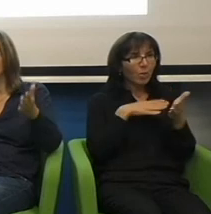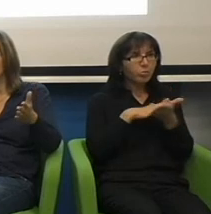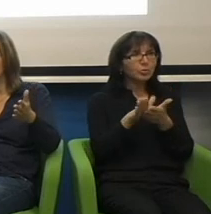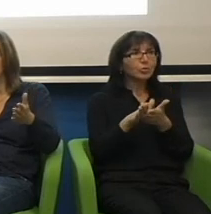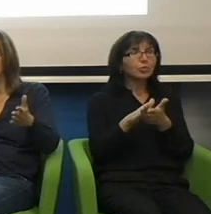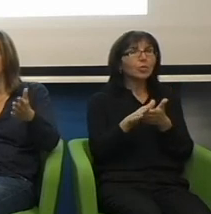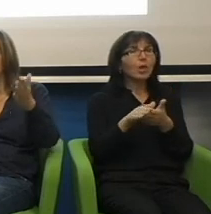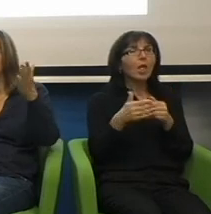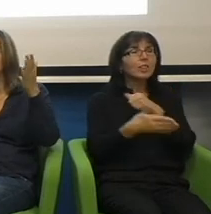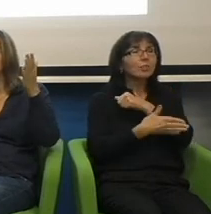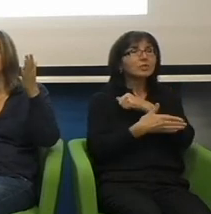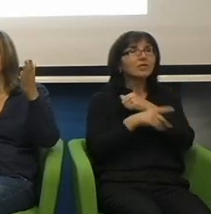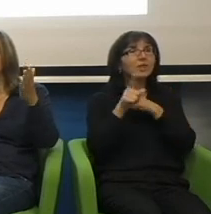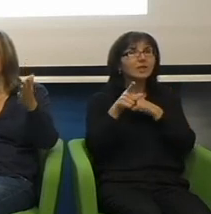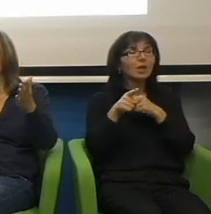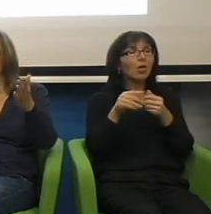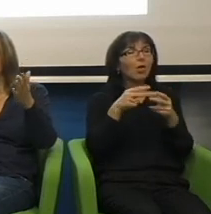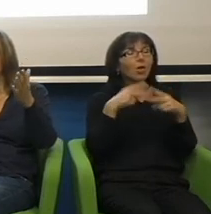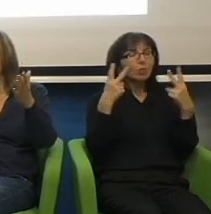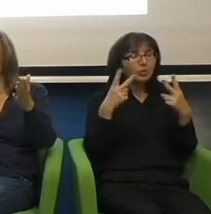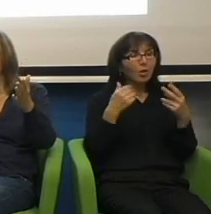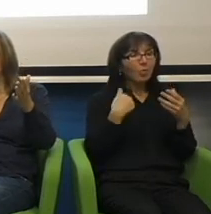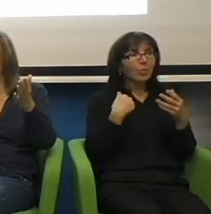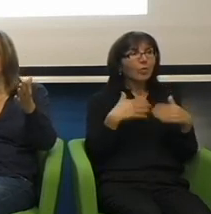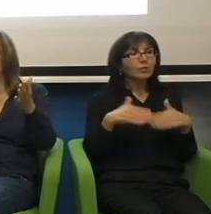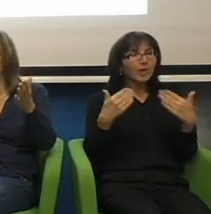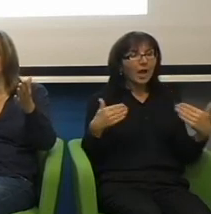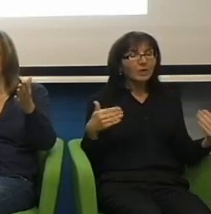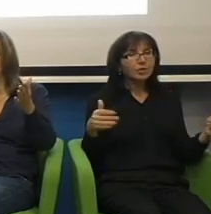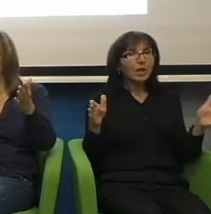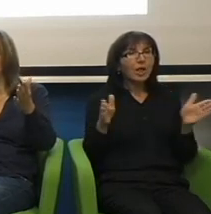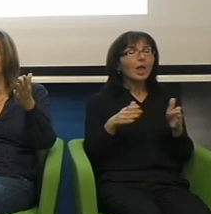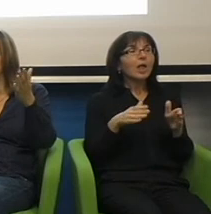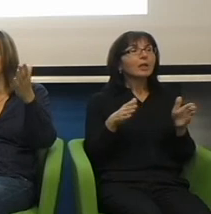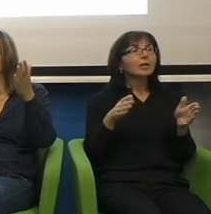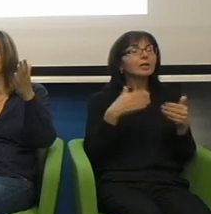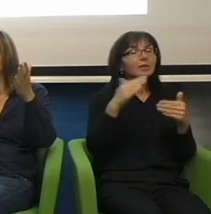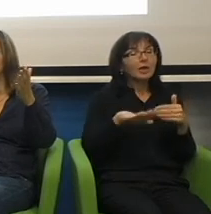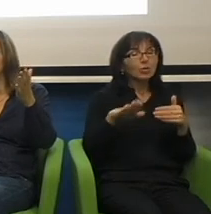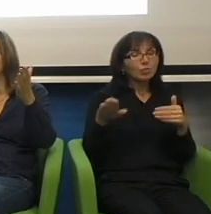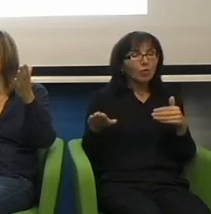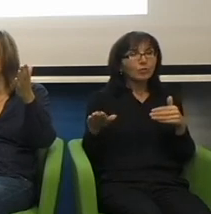podstawie tego reportażu w teatrze, na małej scenie Teatru Narodowego